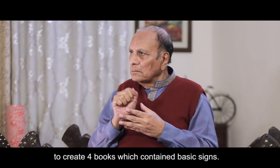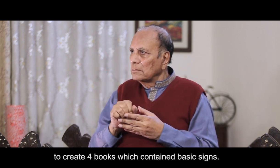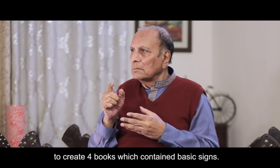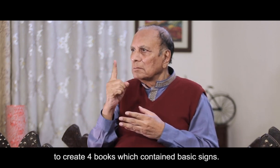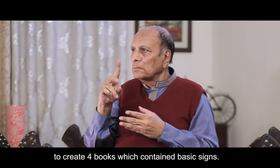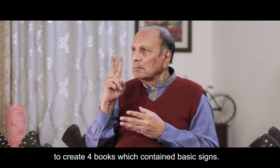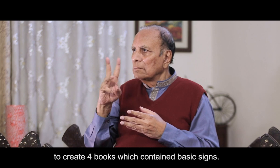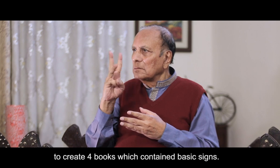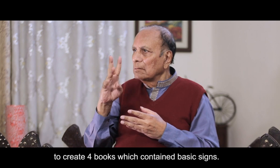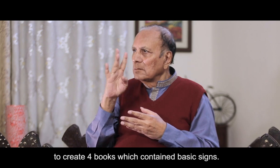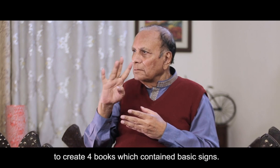की।